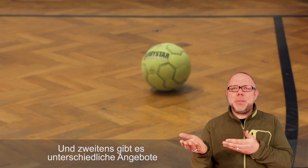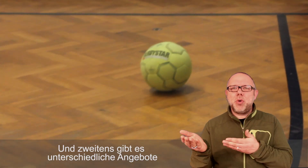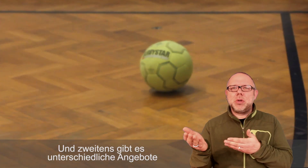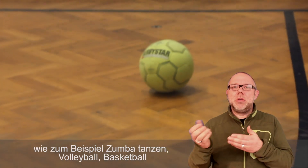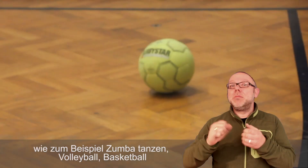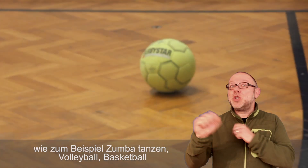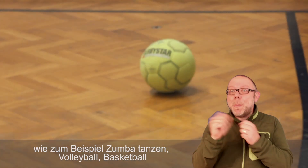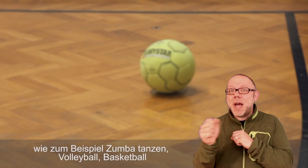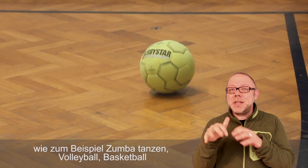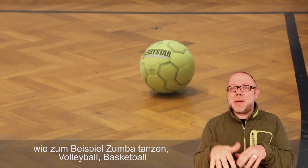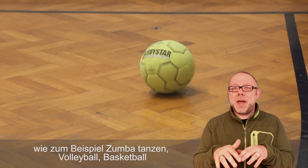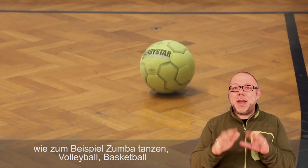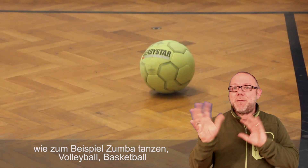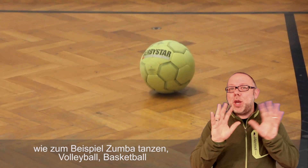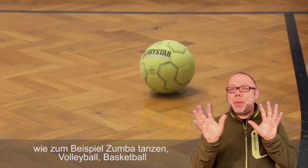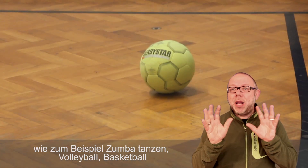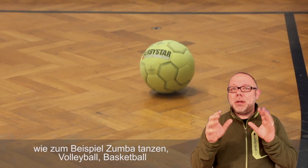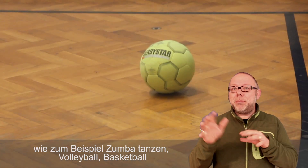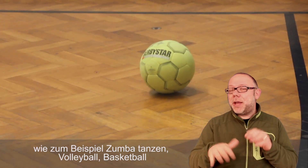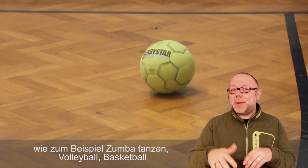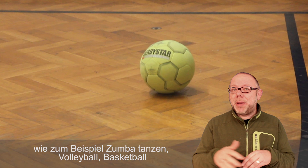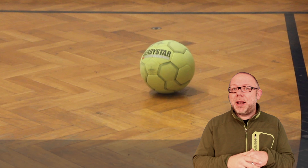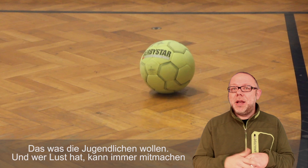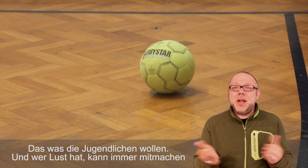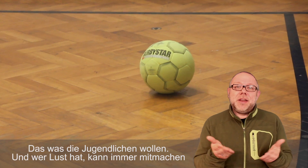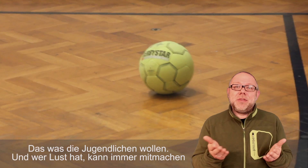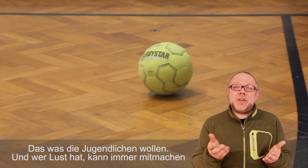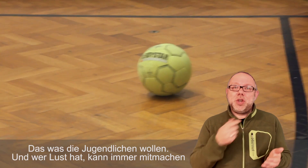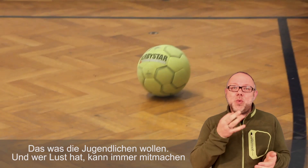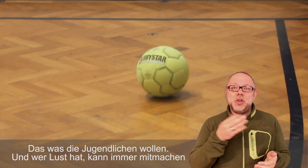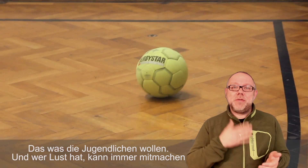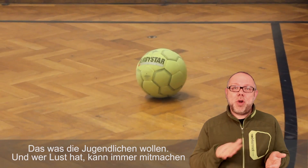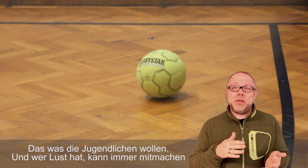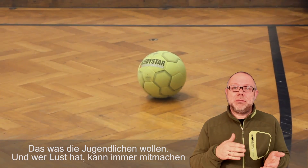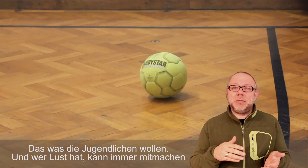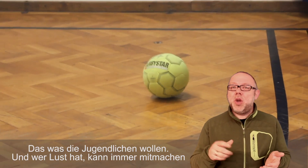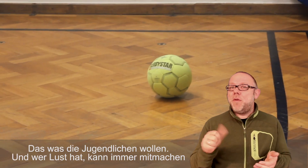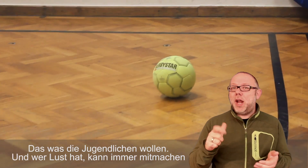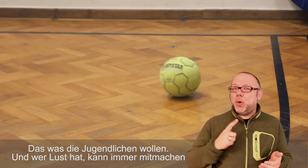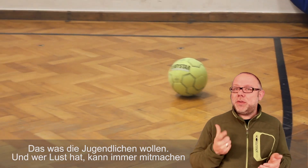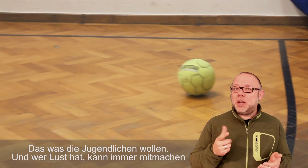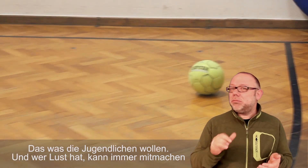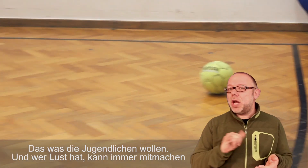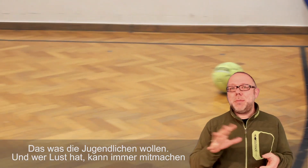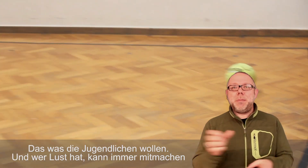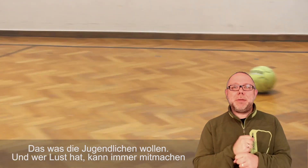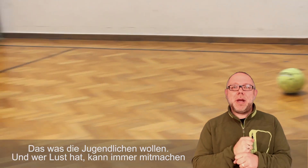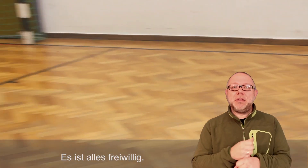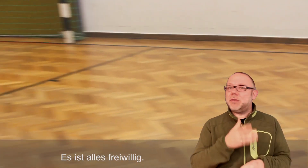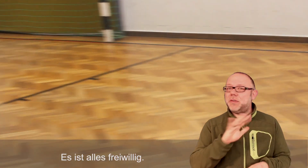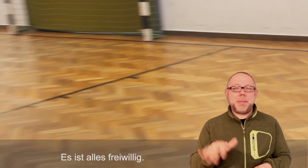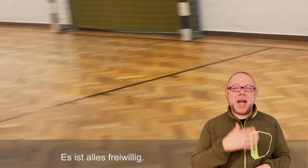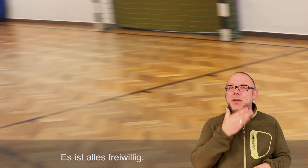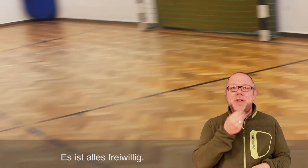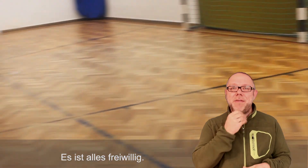unterschiedliches Angebot. Zumba ist dabei, Volleyball, Basketball, das, was die Jugendlichen wollen. Wer Lust hat, kann immer